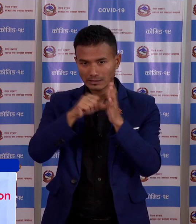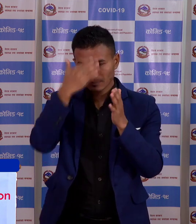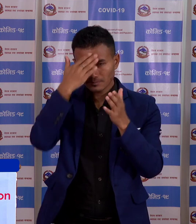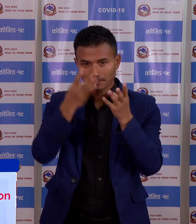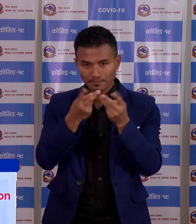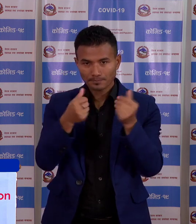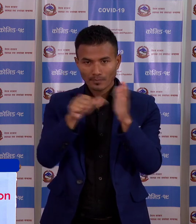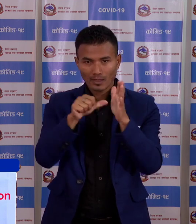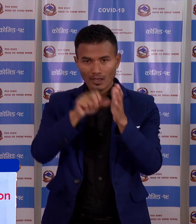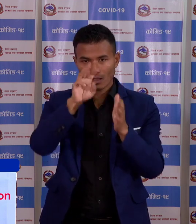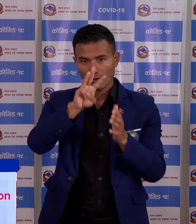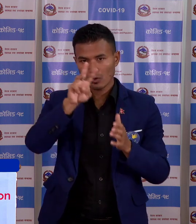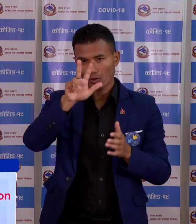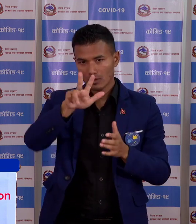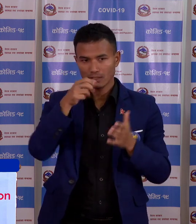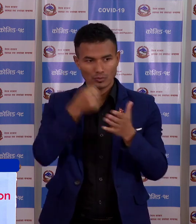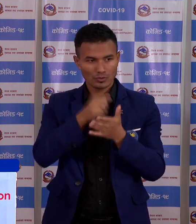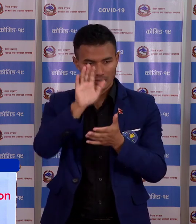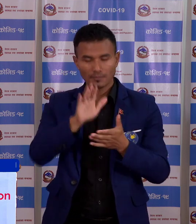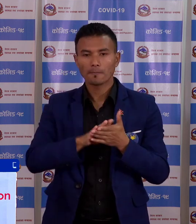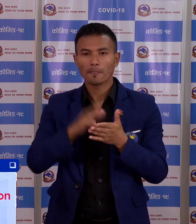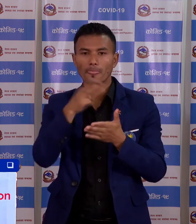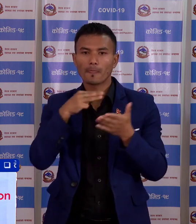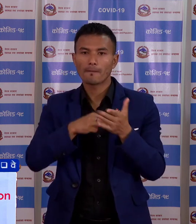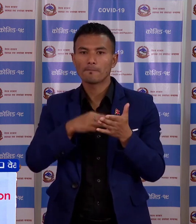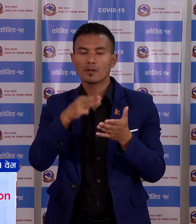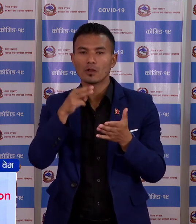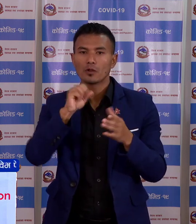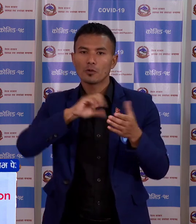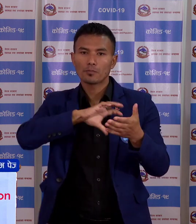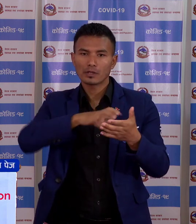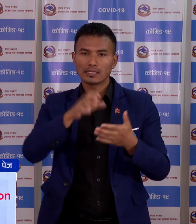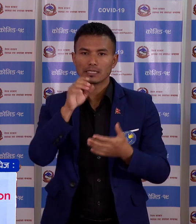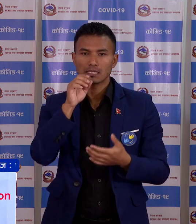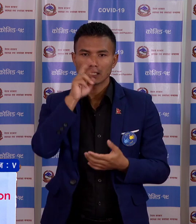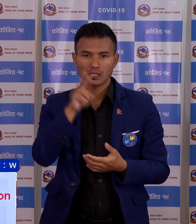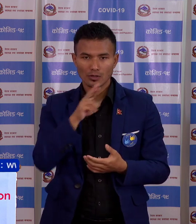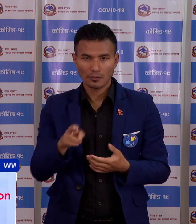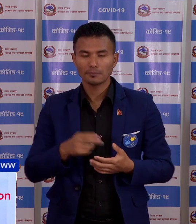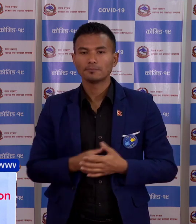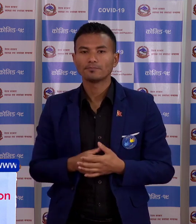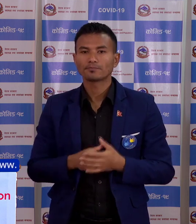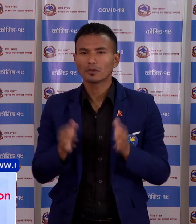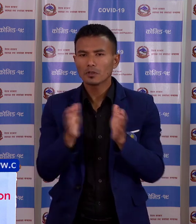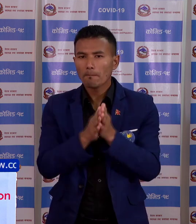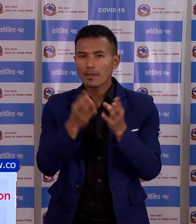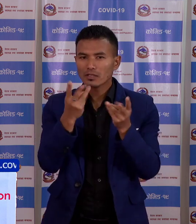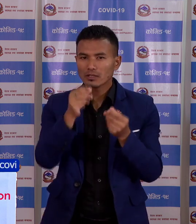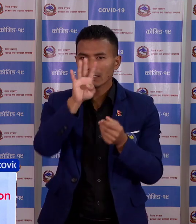को संख्या 38 पुगे को छो यसमदे प्रदेश र कुल